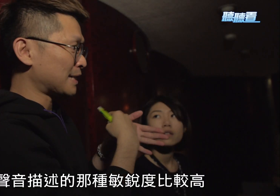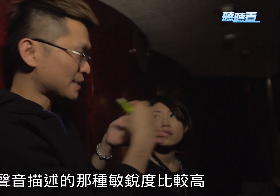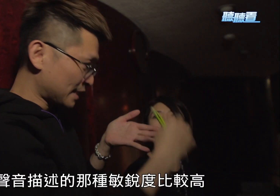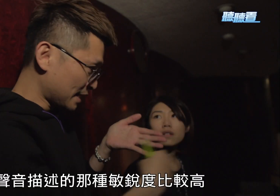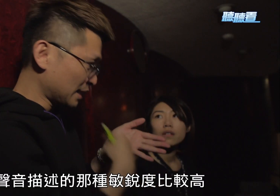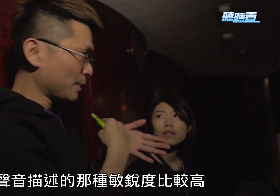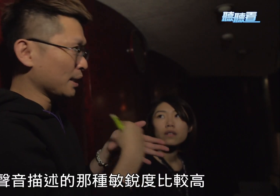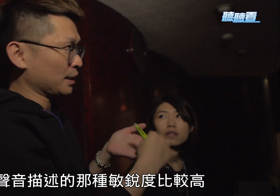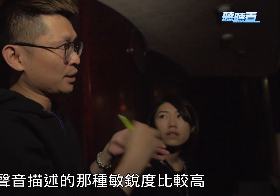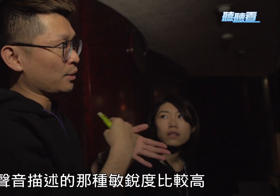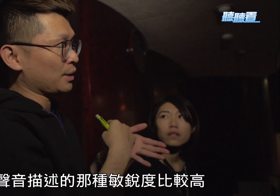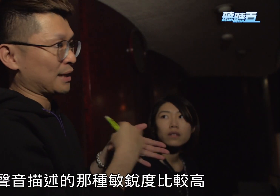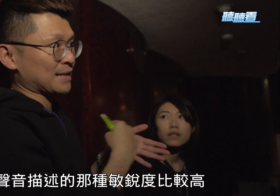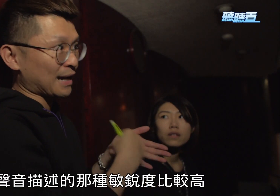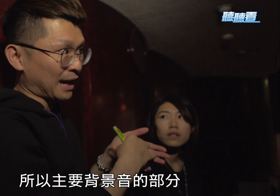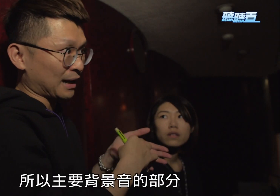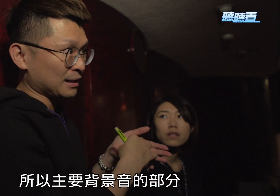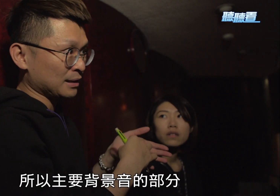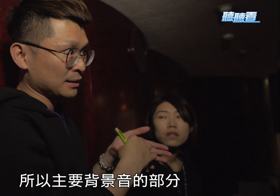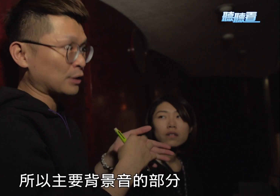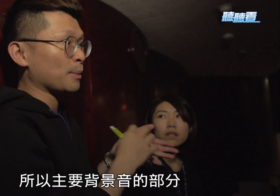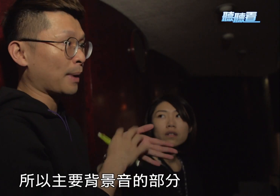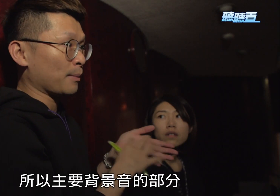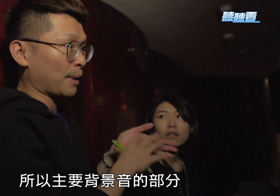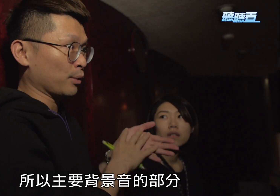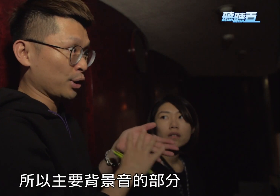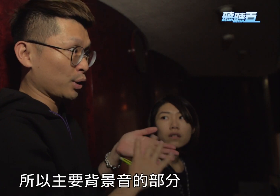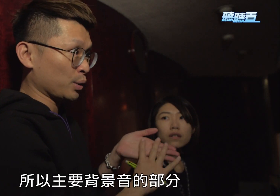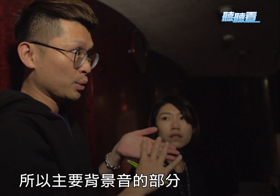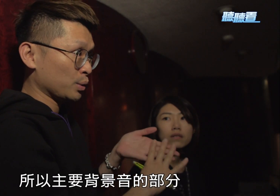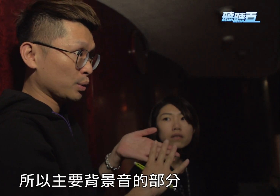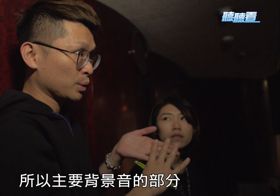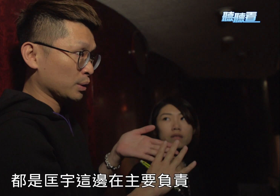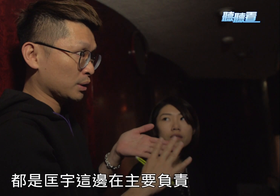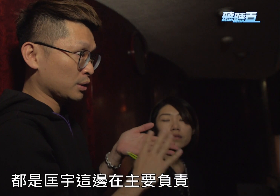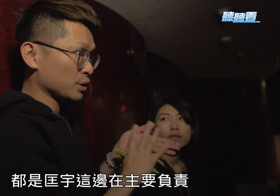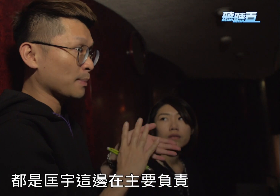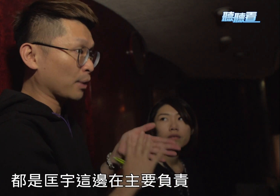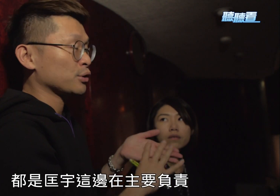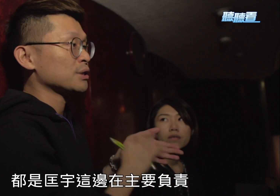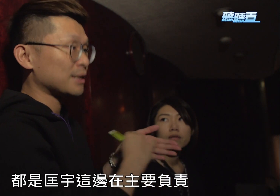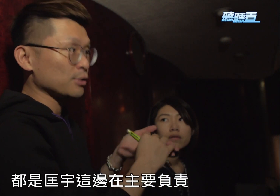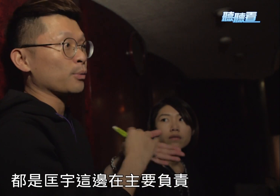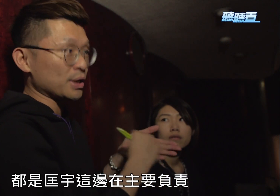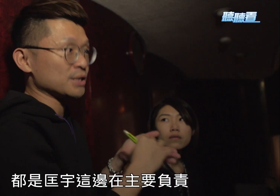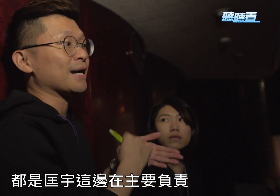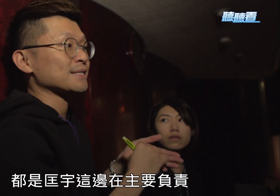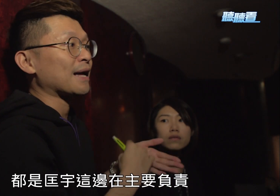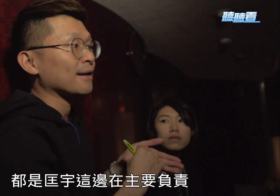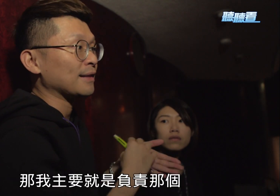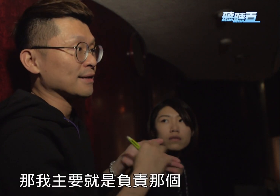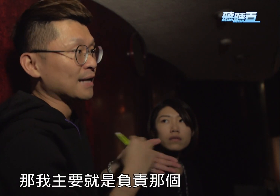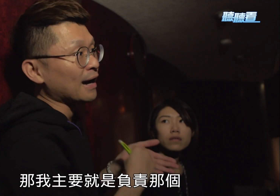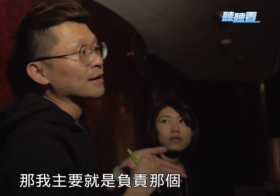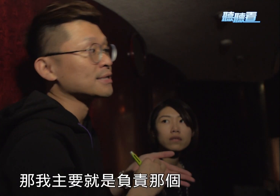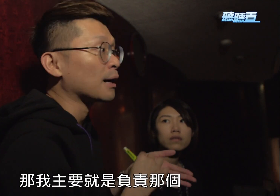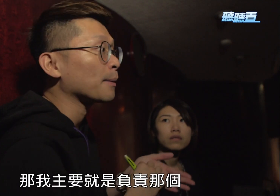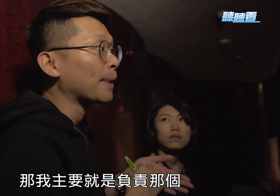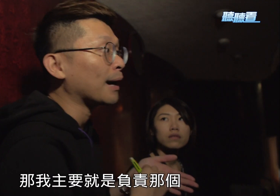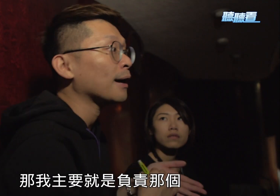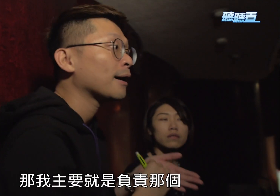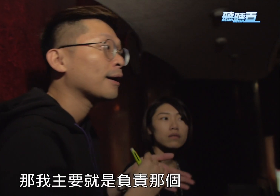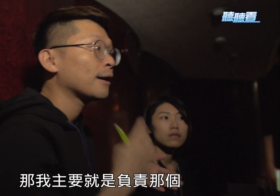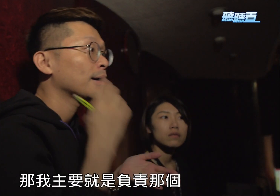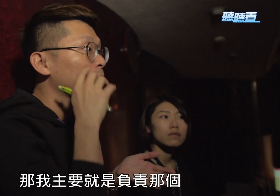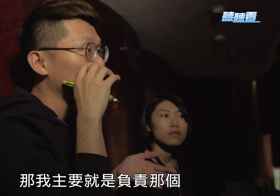音描述的那种敏锐度比较高，所以主要背景音的部分都是匡宇这边在主要负责，那我主要就是